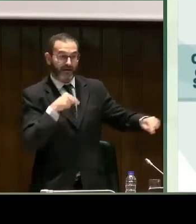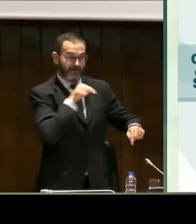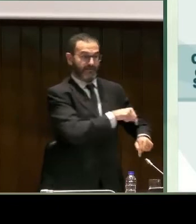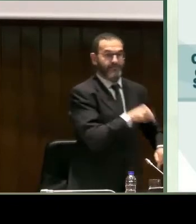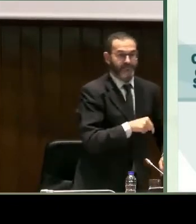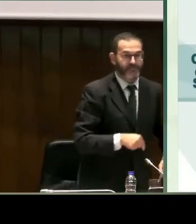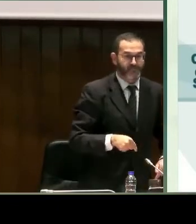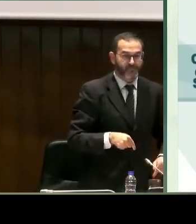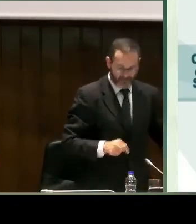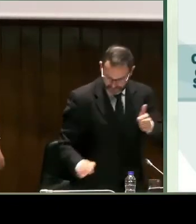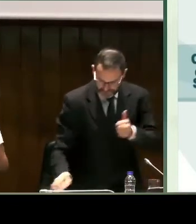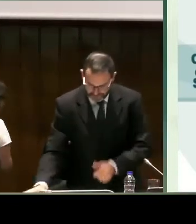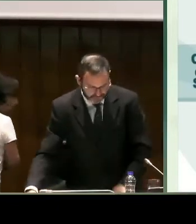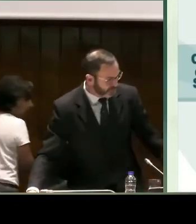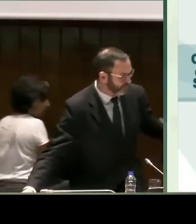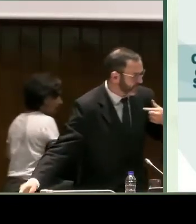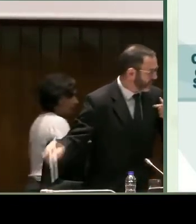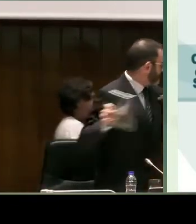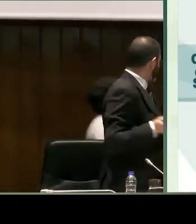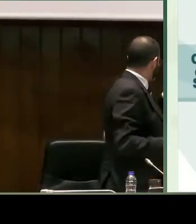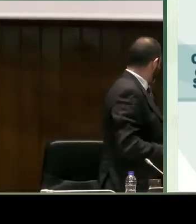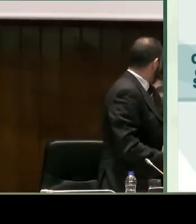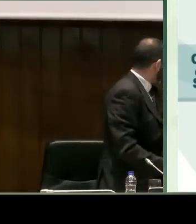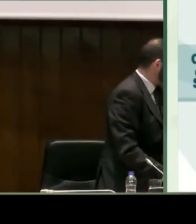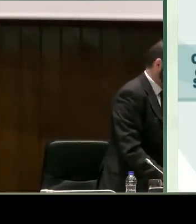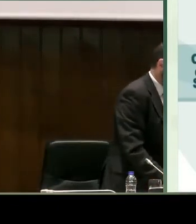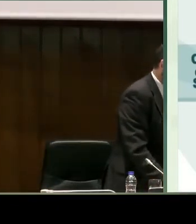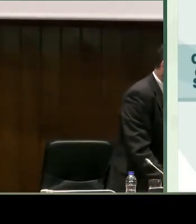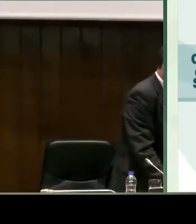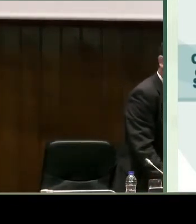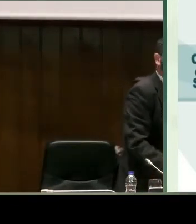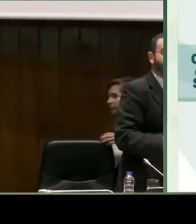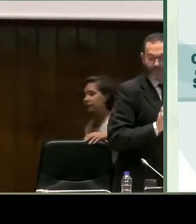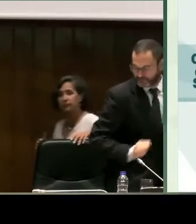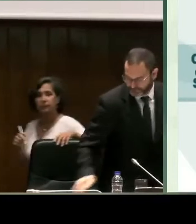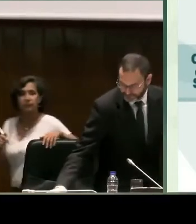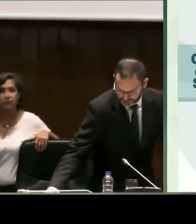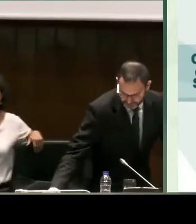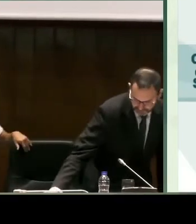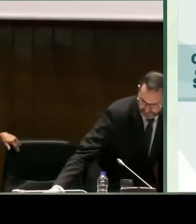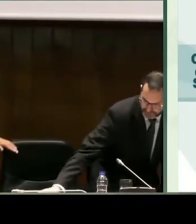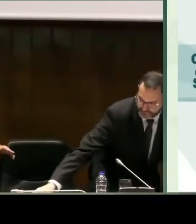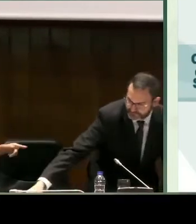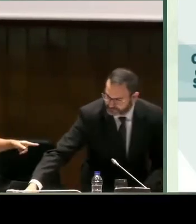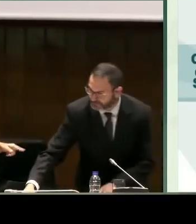No sé si me tengo que mover para poder manejar el PowerPoint. Ya lo hago yo, sí.